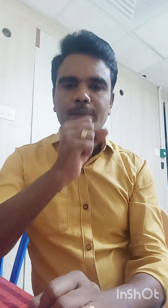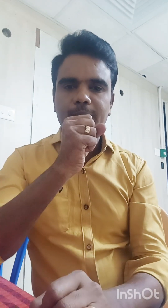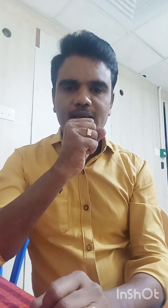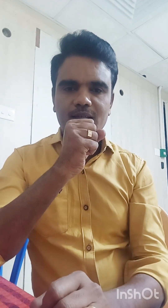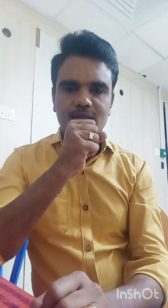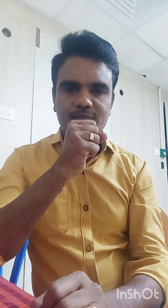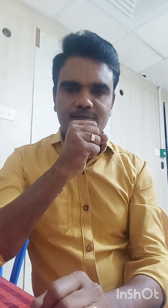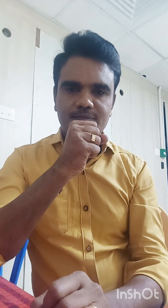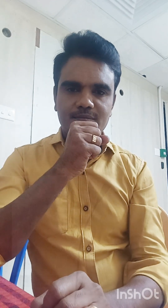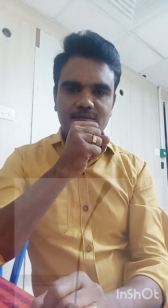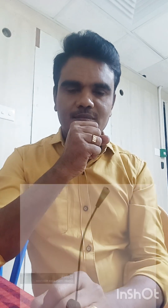மைக்